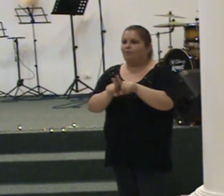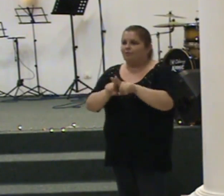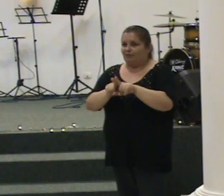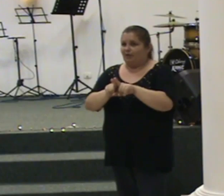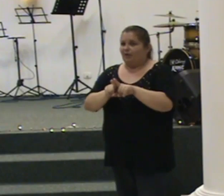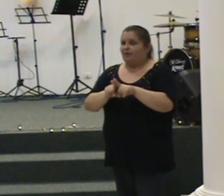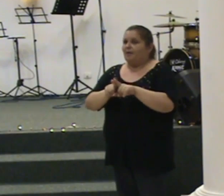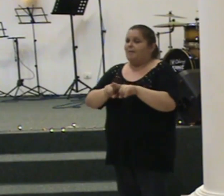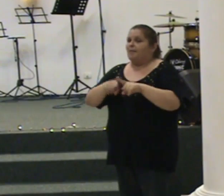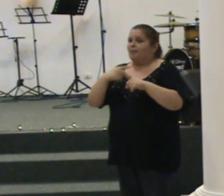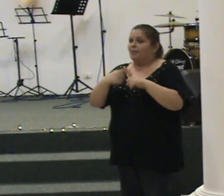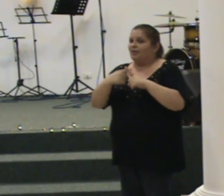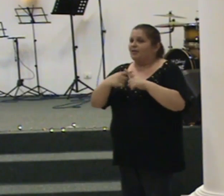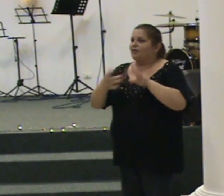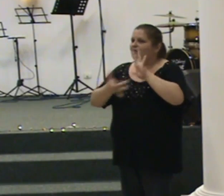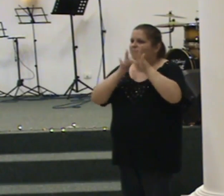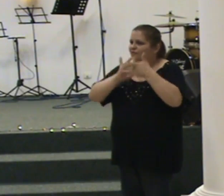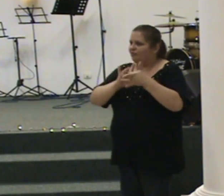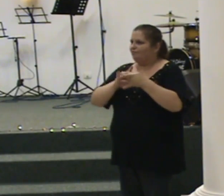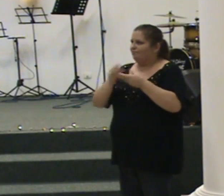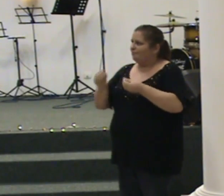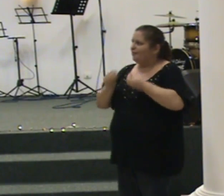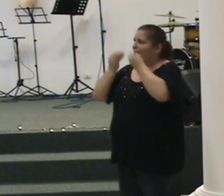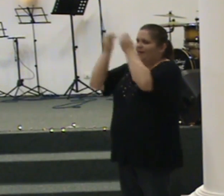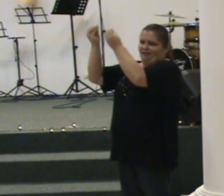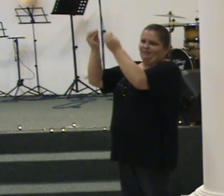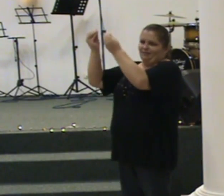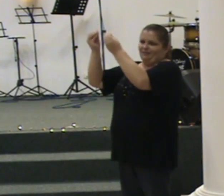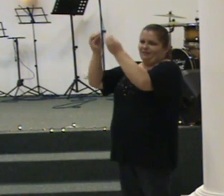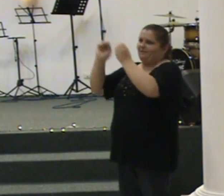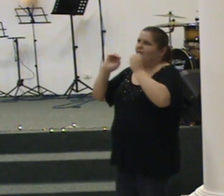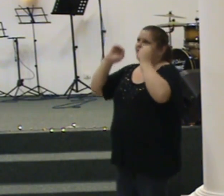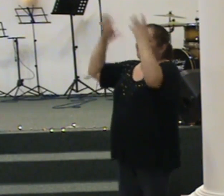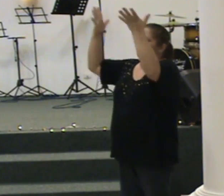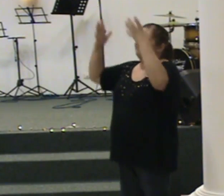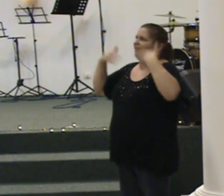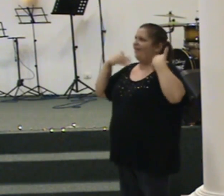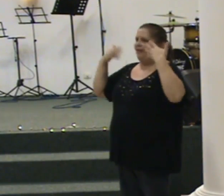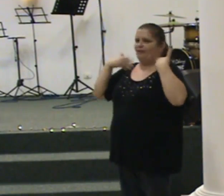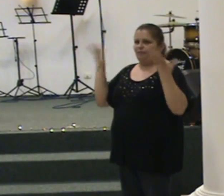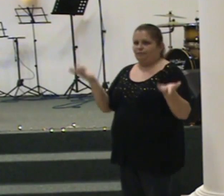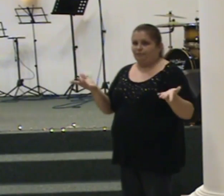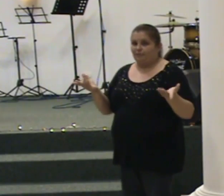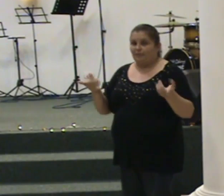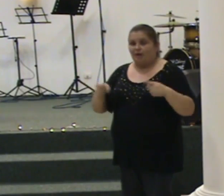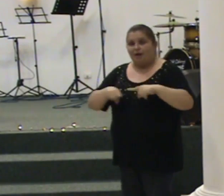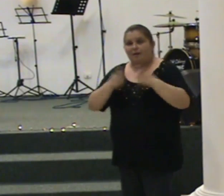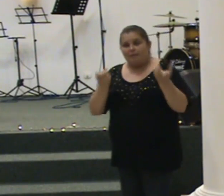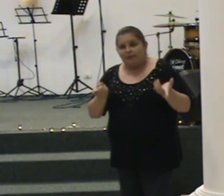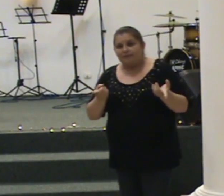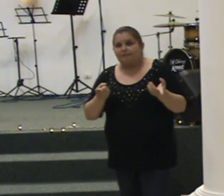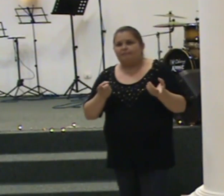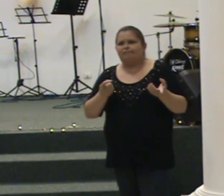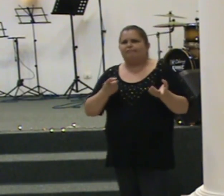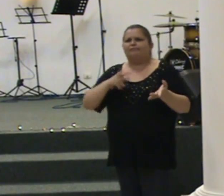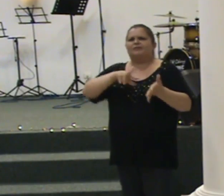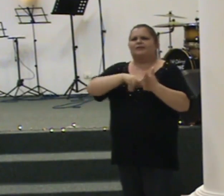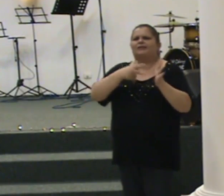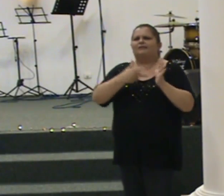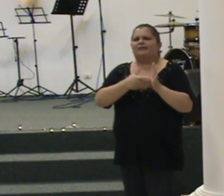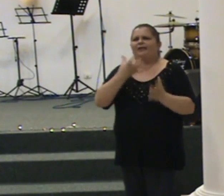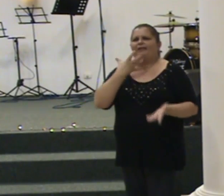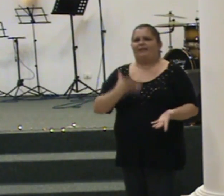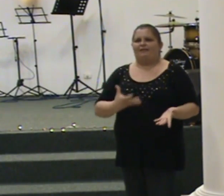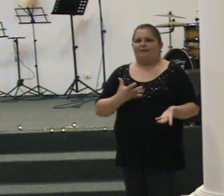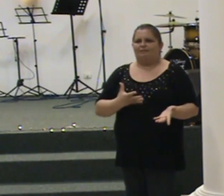festa. Mas o que nós queremos ver aqui é o seguinte, qual é o verdadeiro sentido do Natal? Tudo que já foi colocado aqui, e a